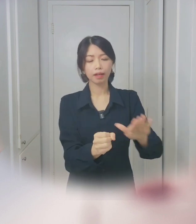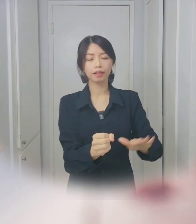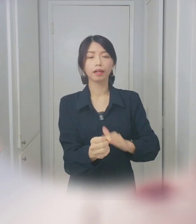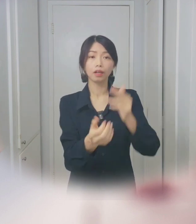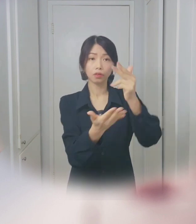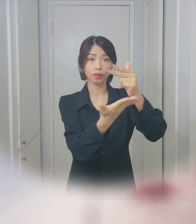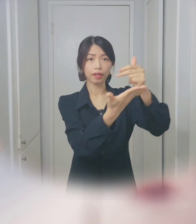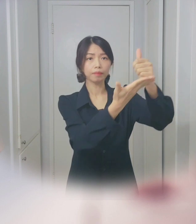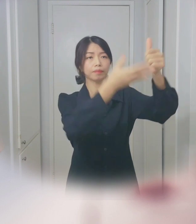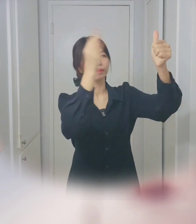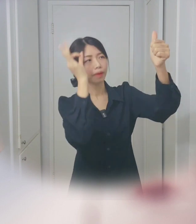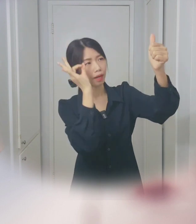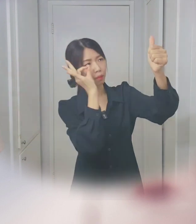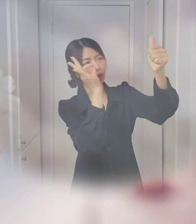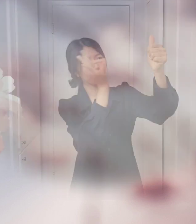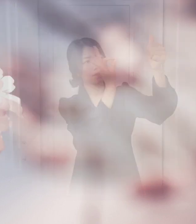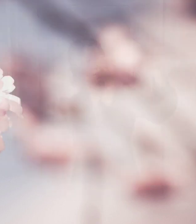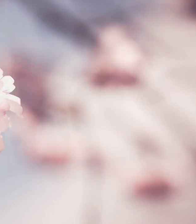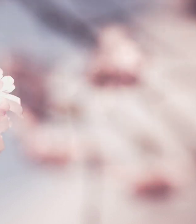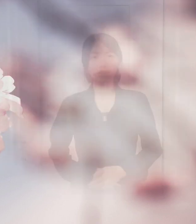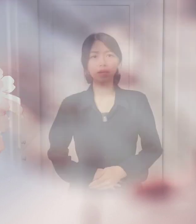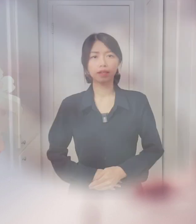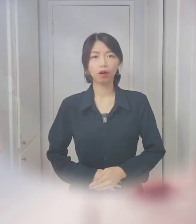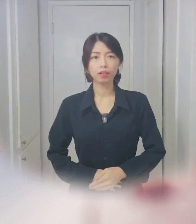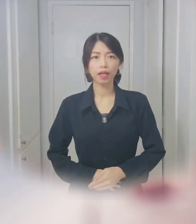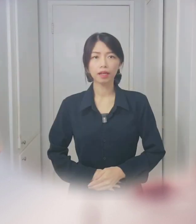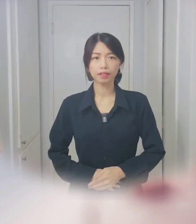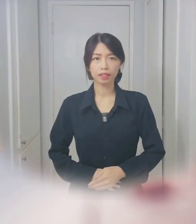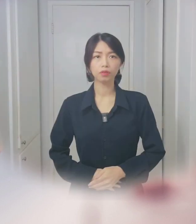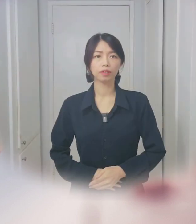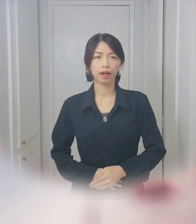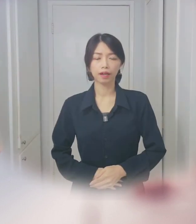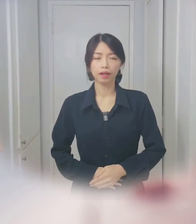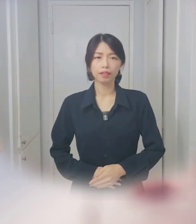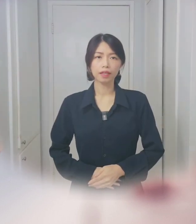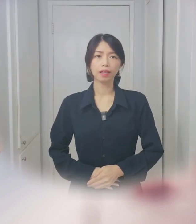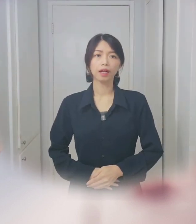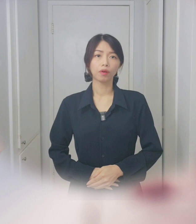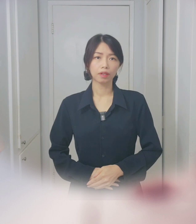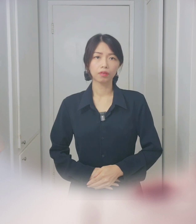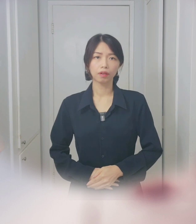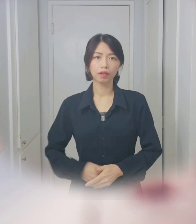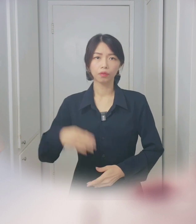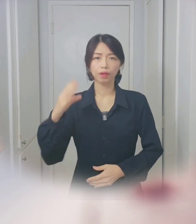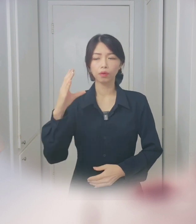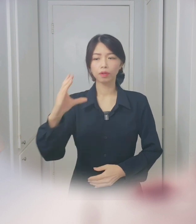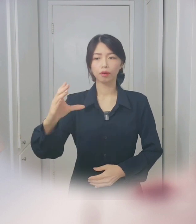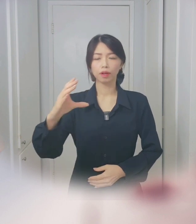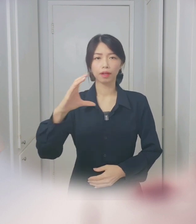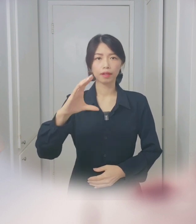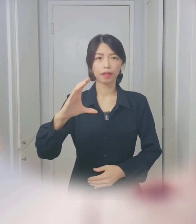사랑의 주님 바라보아라 세상에서 시달린 친구들아 세상이라고 하는 제 수어는